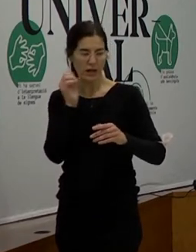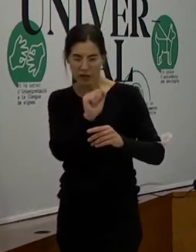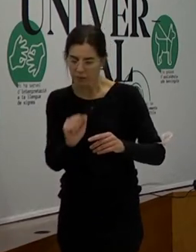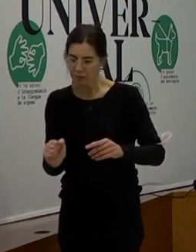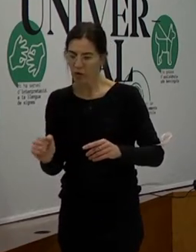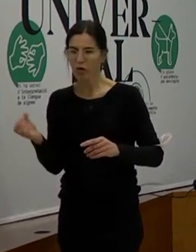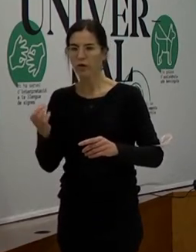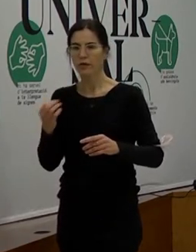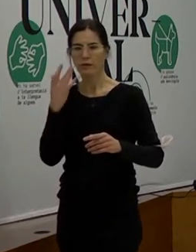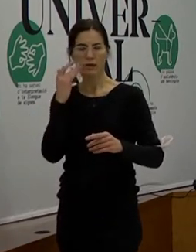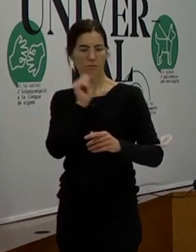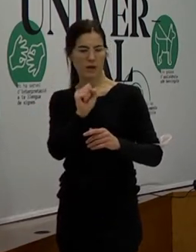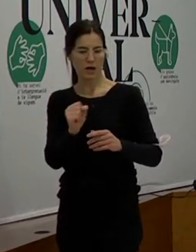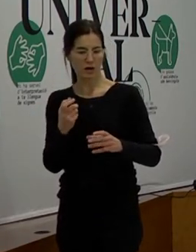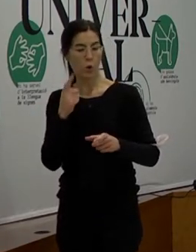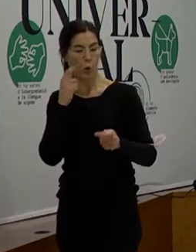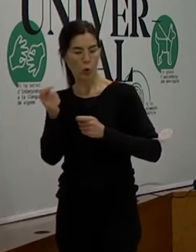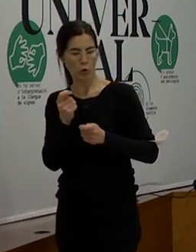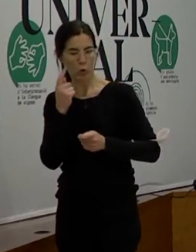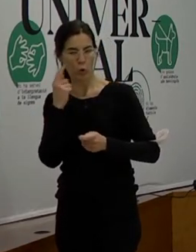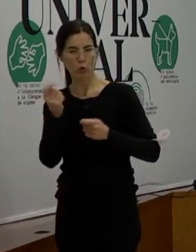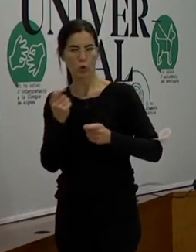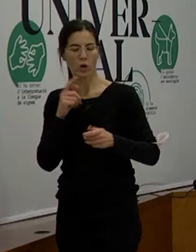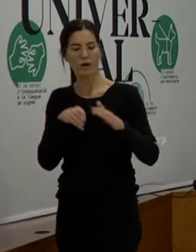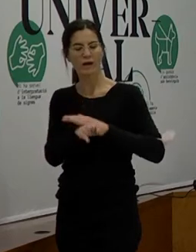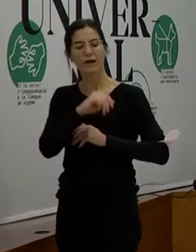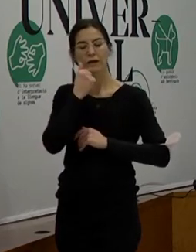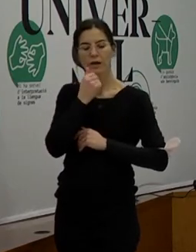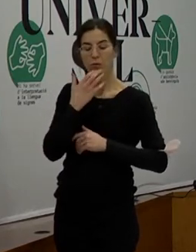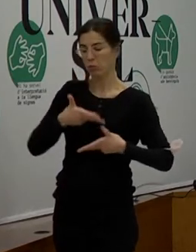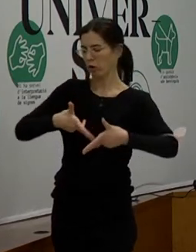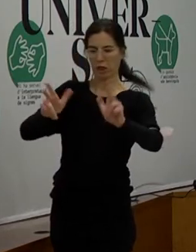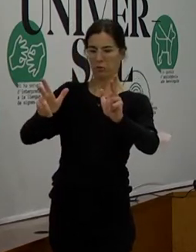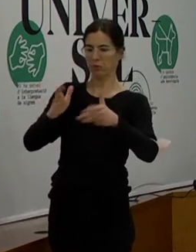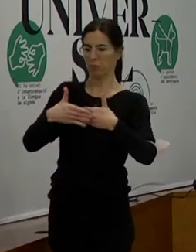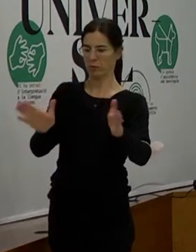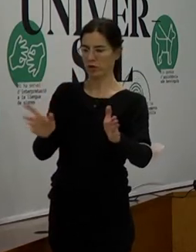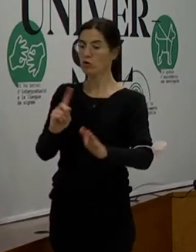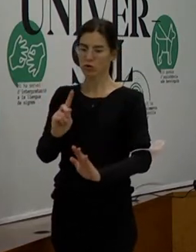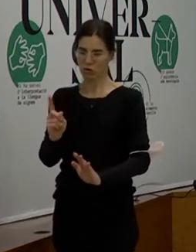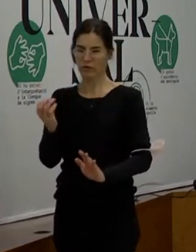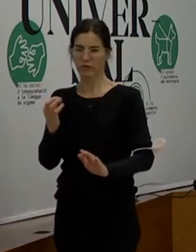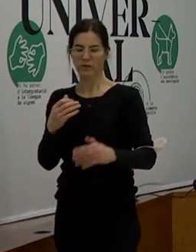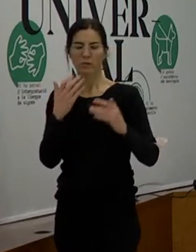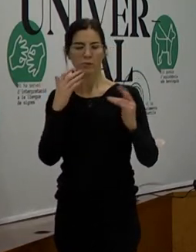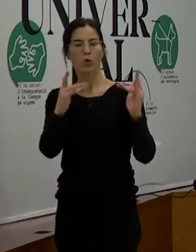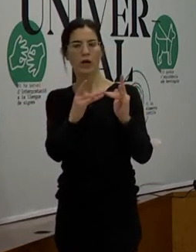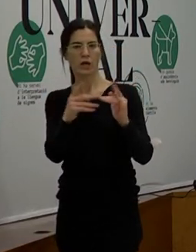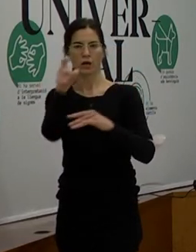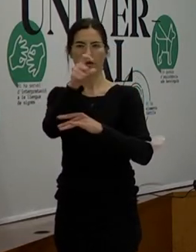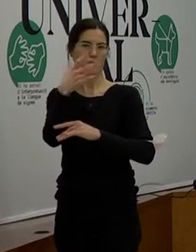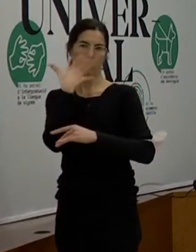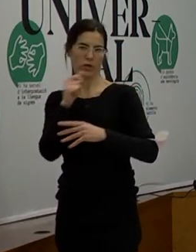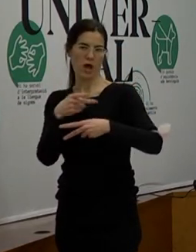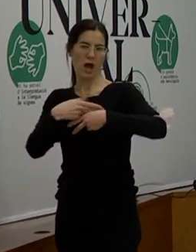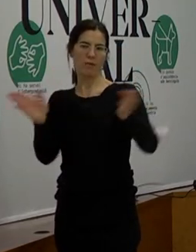nets, es tenen que netejar, es té que vigilar que hi entra, que no entra. No pots deixar en un espai públic obert un lloc, una camilla, una grua, això no pot